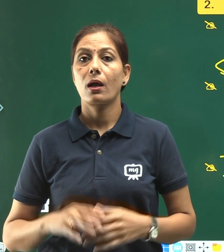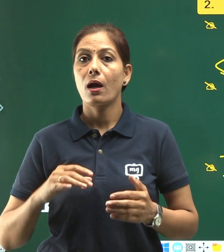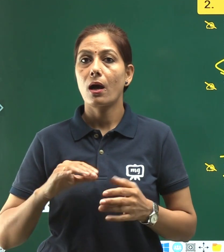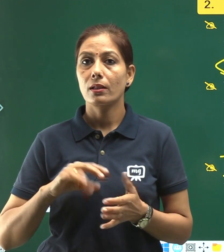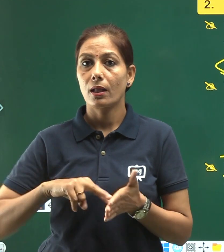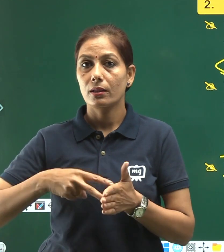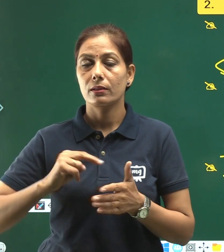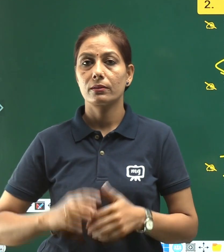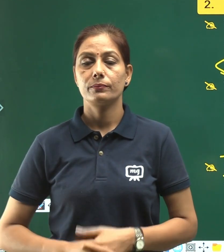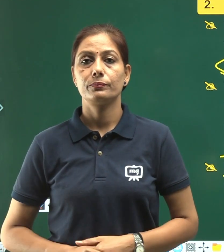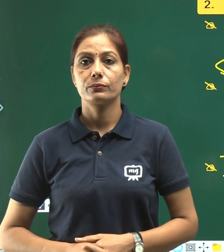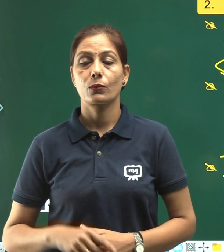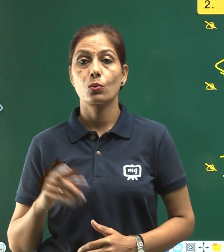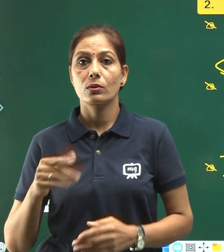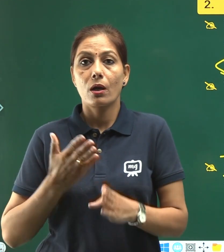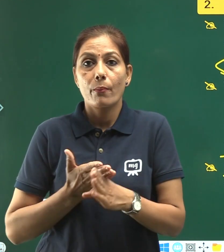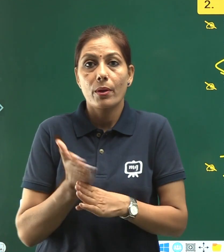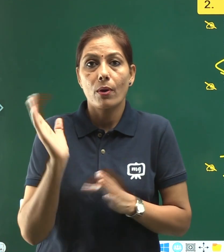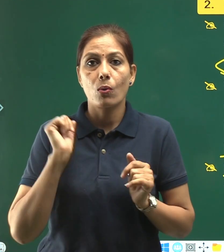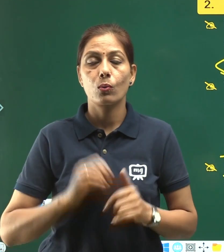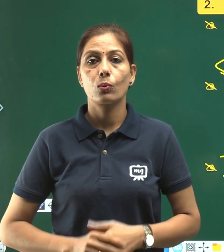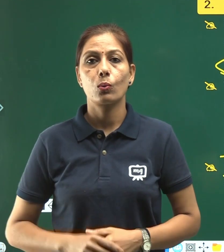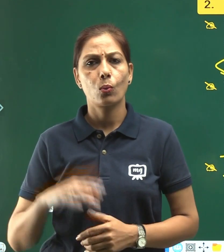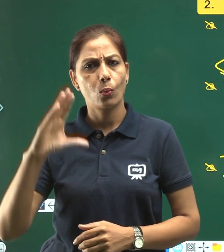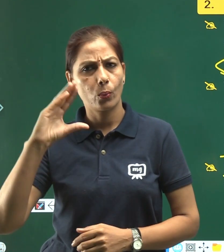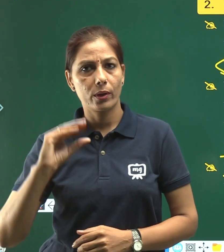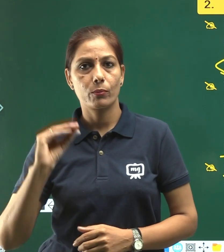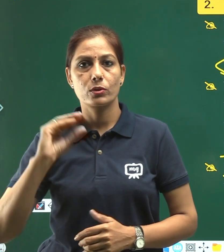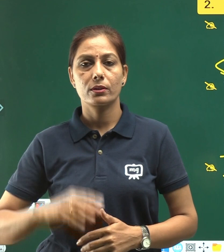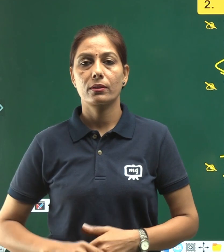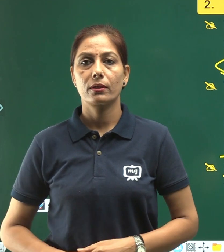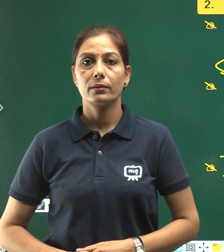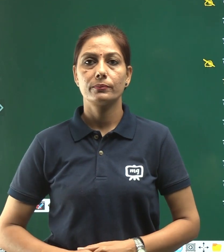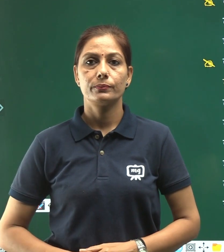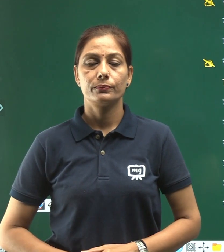अर्थात उसका प्रभाव कम हो जाता है।